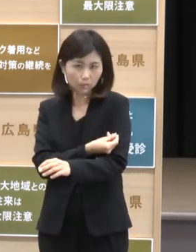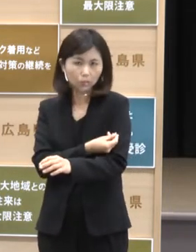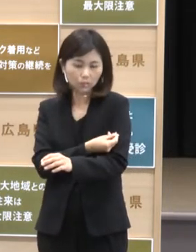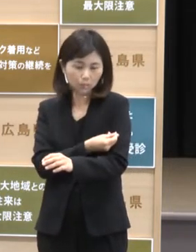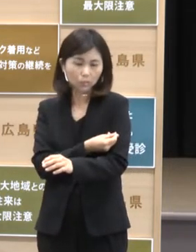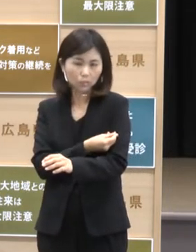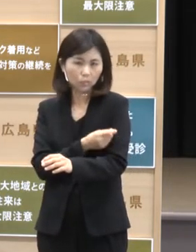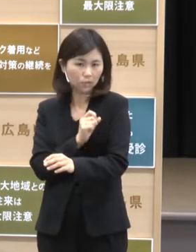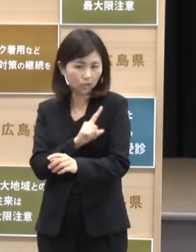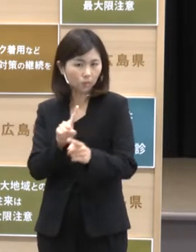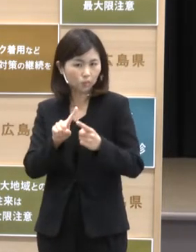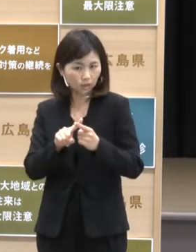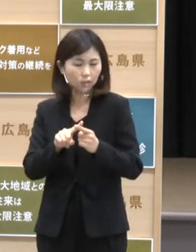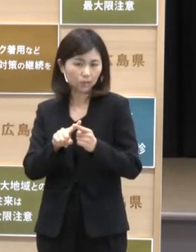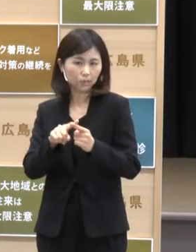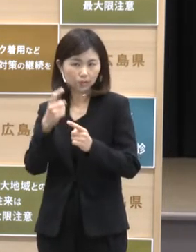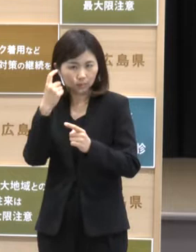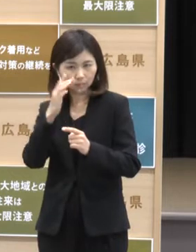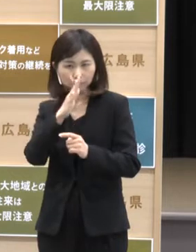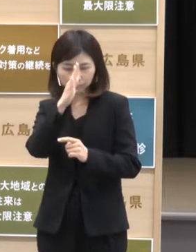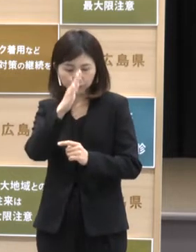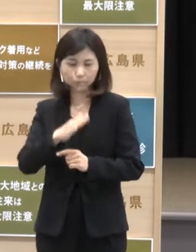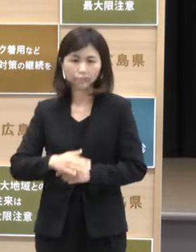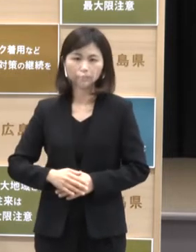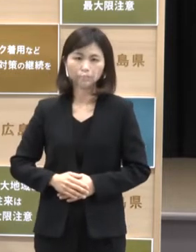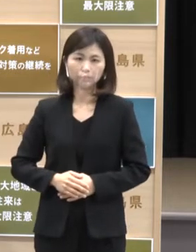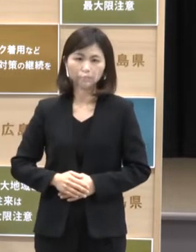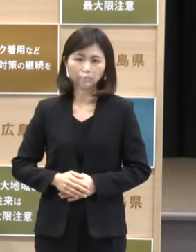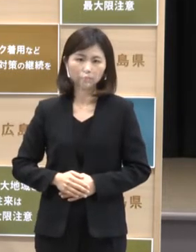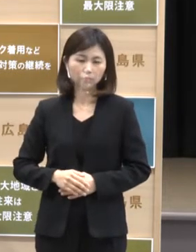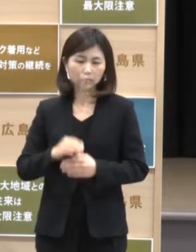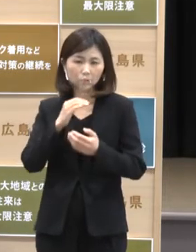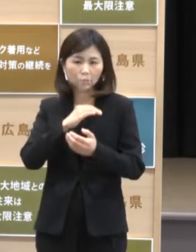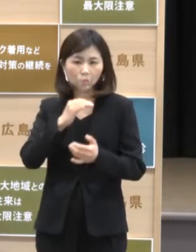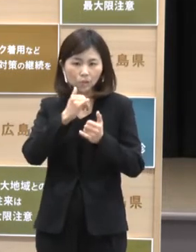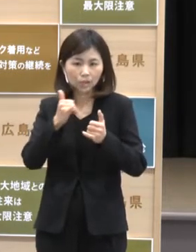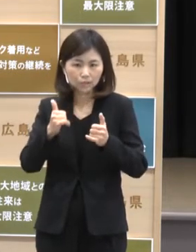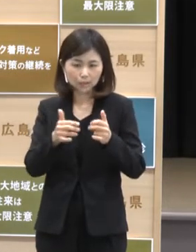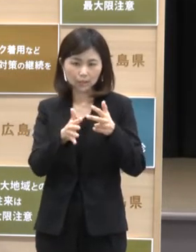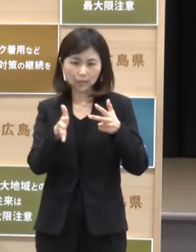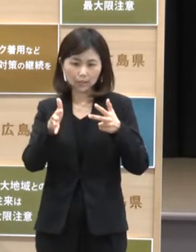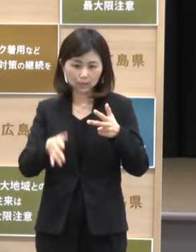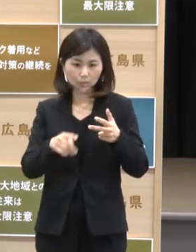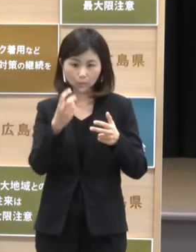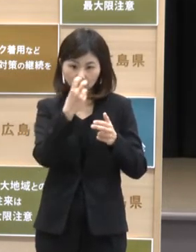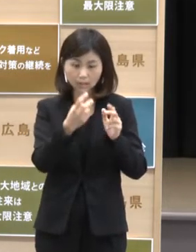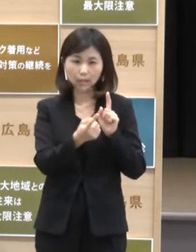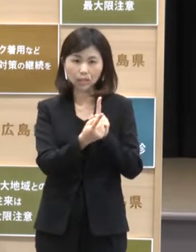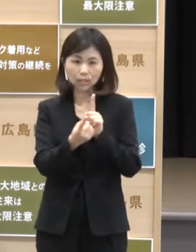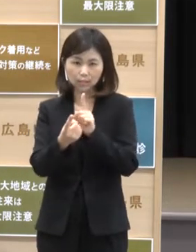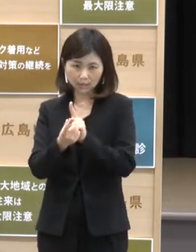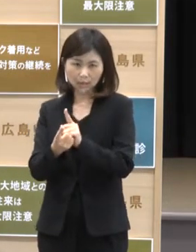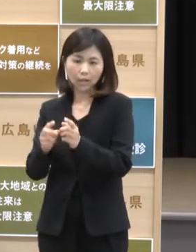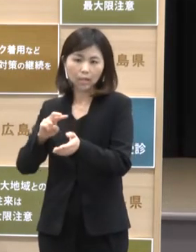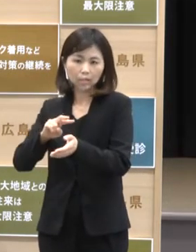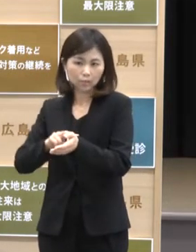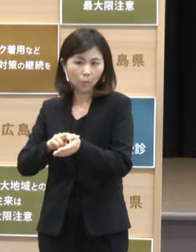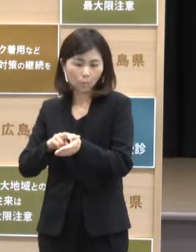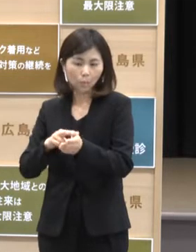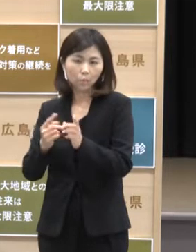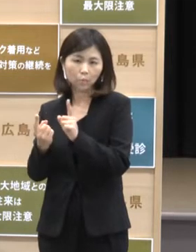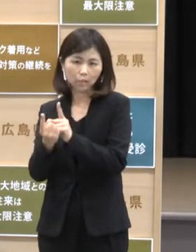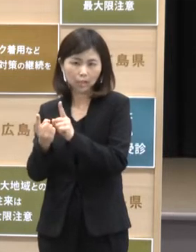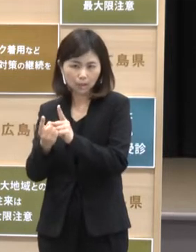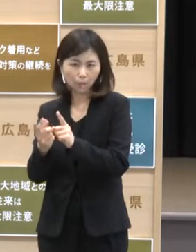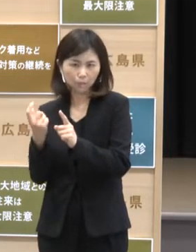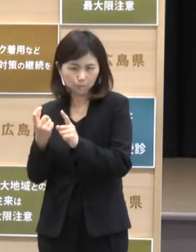ください。また、県では高齢者施設などでの検査体制や医療支援体制を強化してまいりますが、